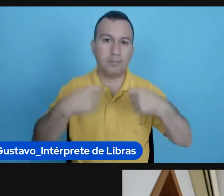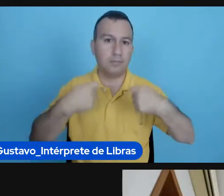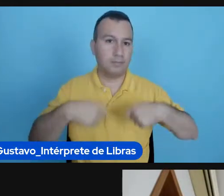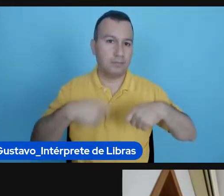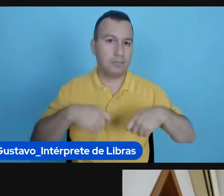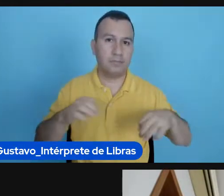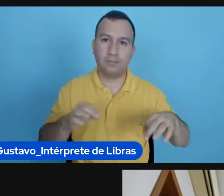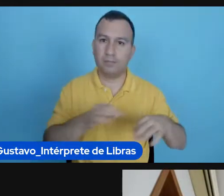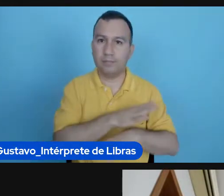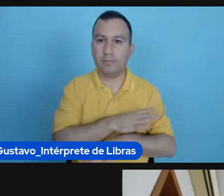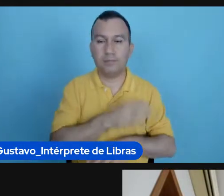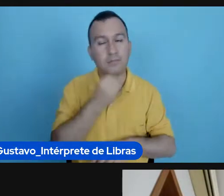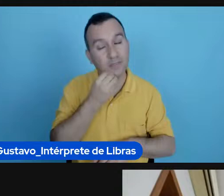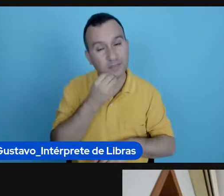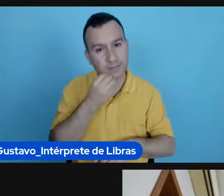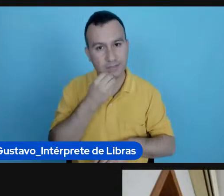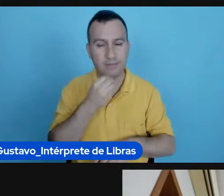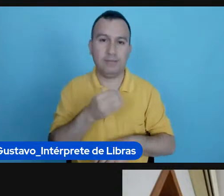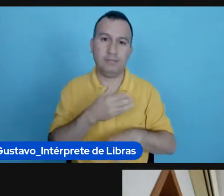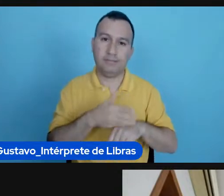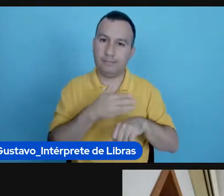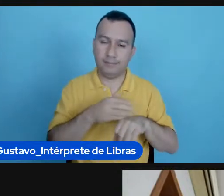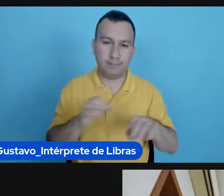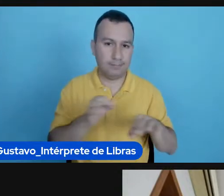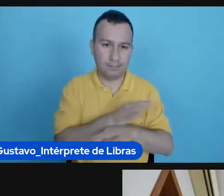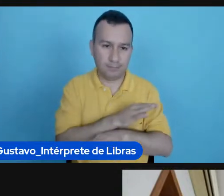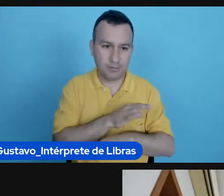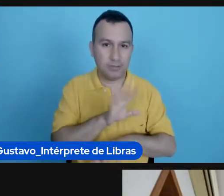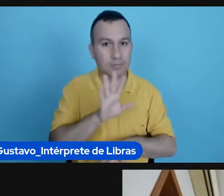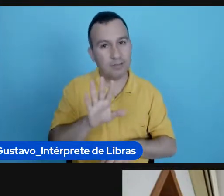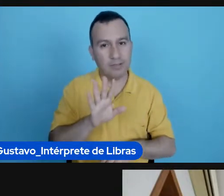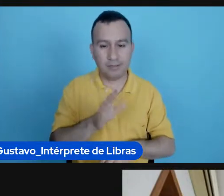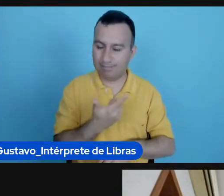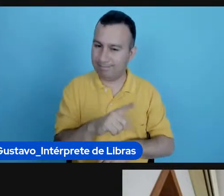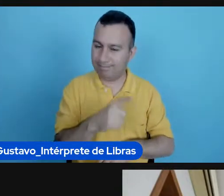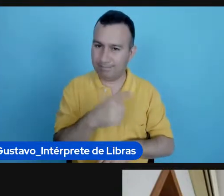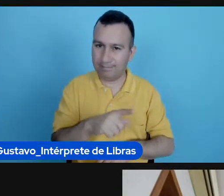lei obriga hoje. Então, começa